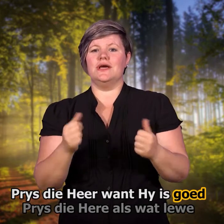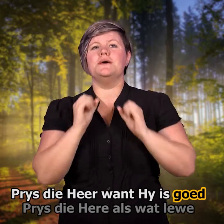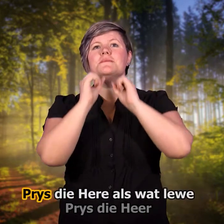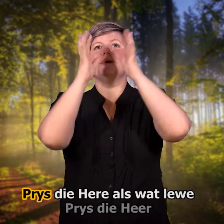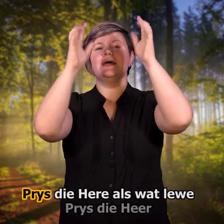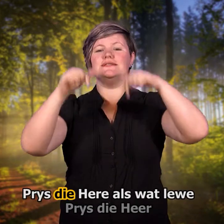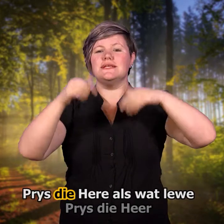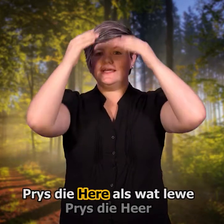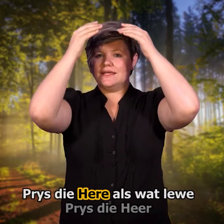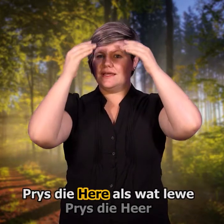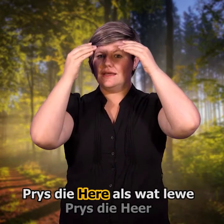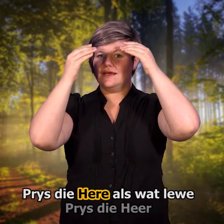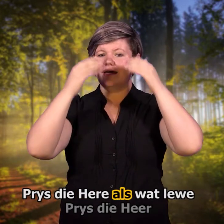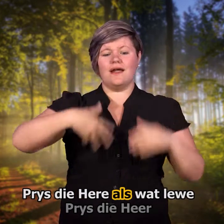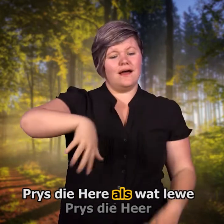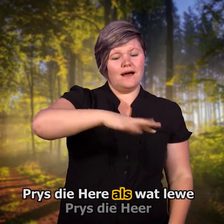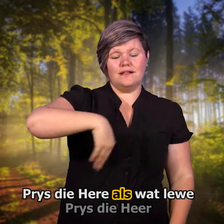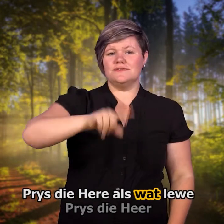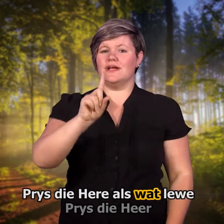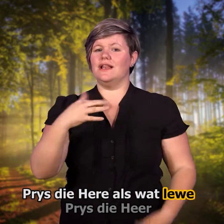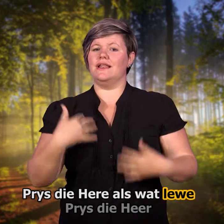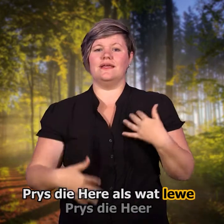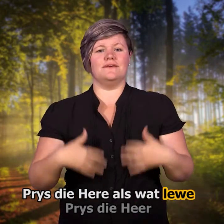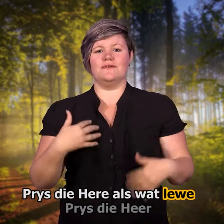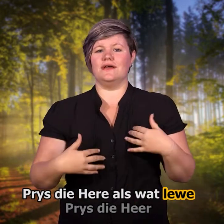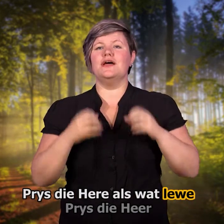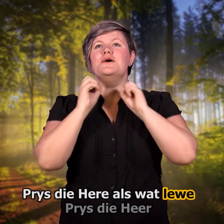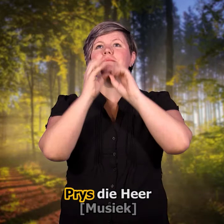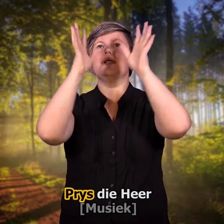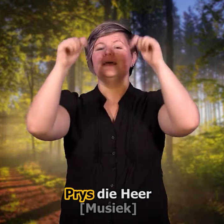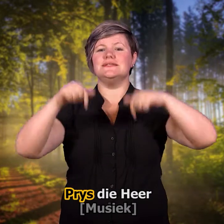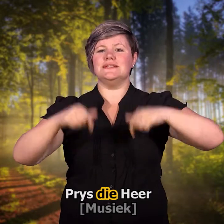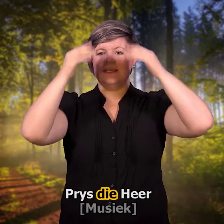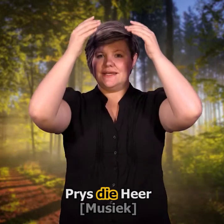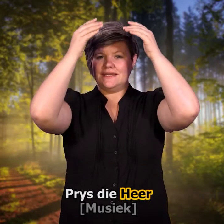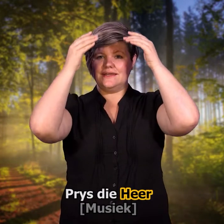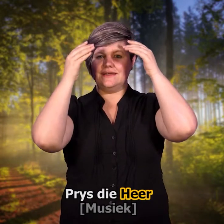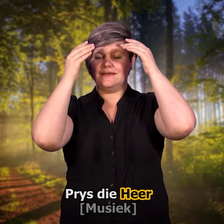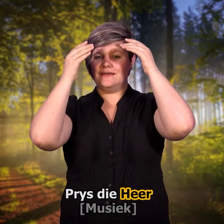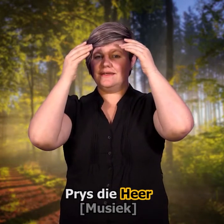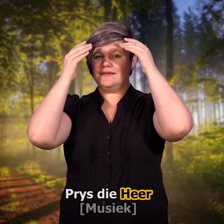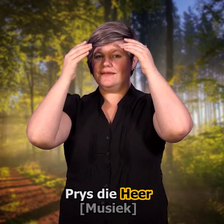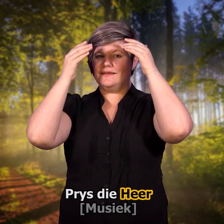Prijs die Heer, als wat lewe, prijs die